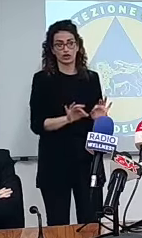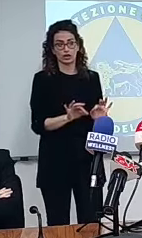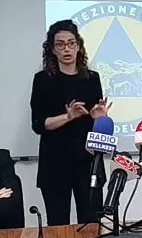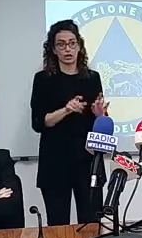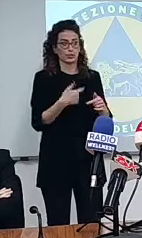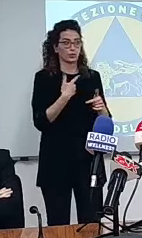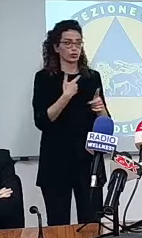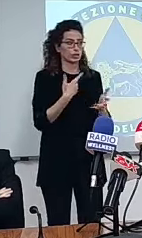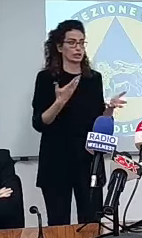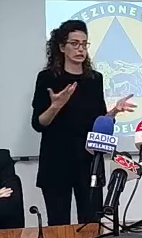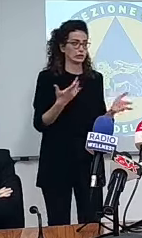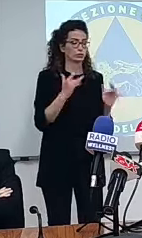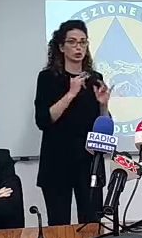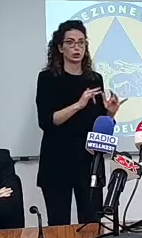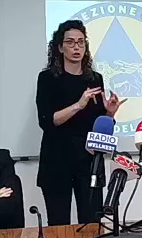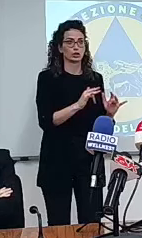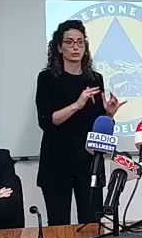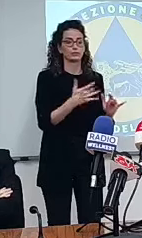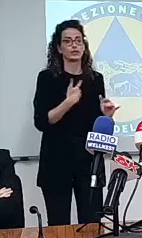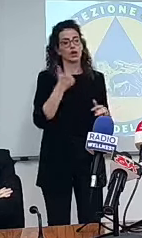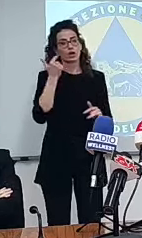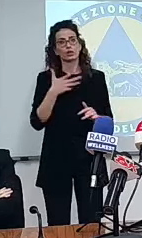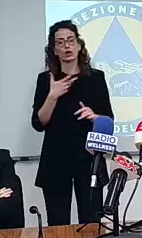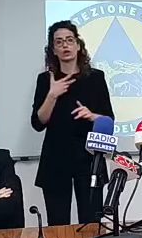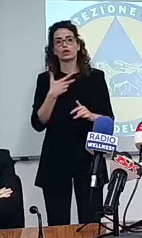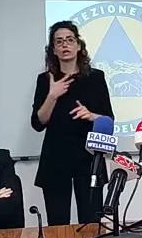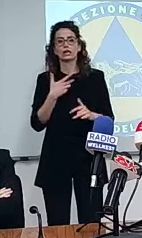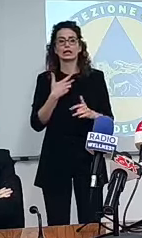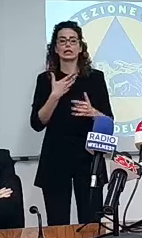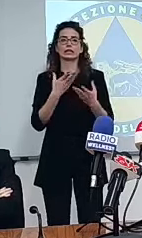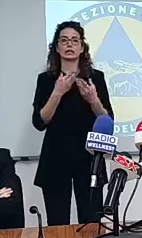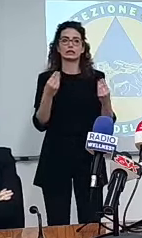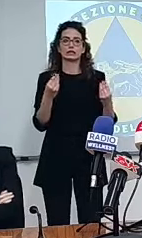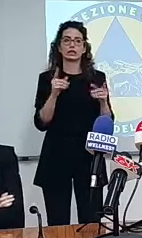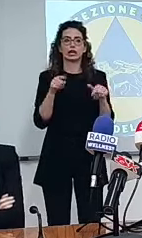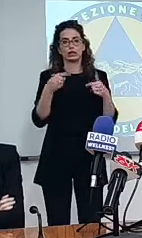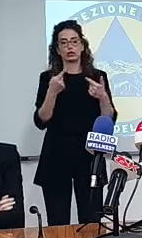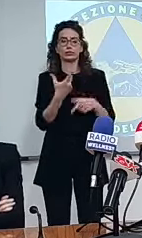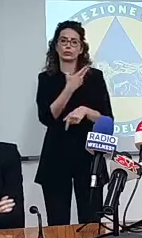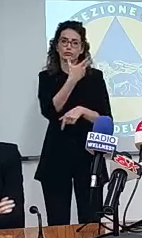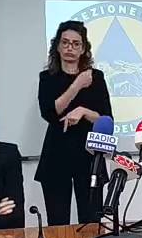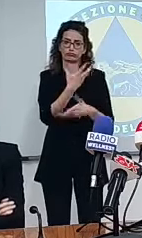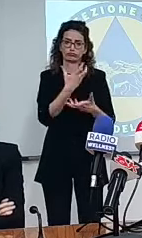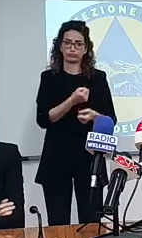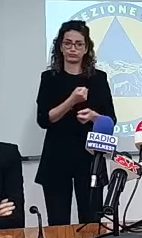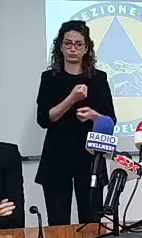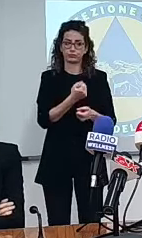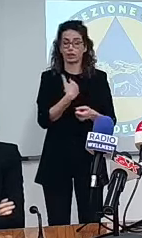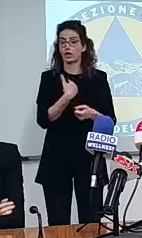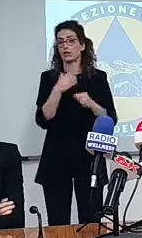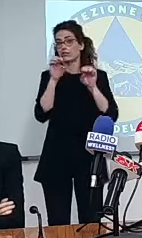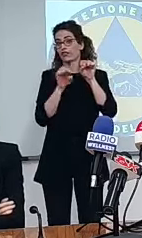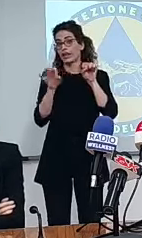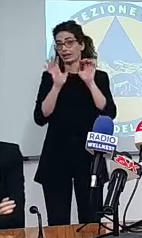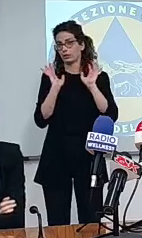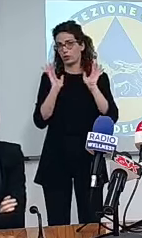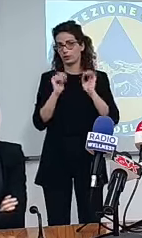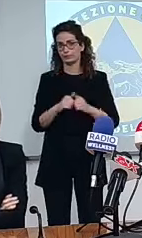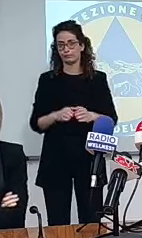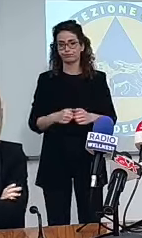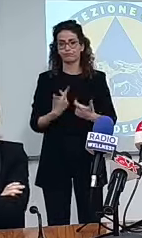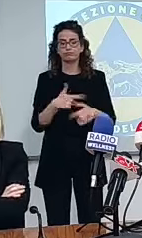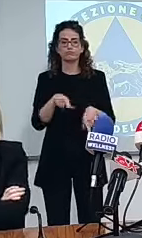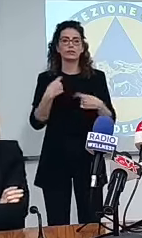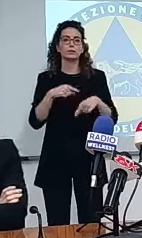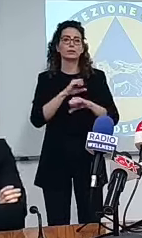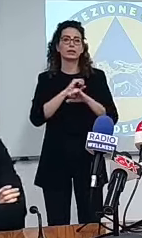buco? Beh, io so anche che ci sono molti che poi stanno regolarizzando la loro posizione, in generale parlo a livello veneto, e quindi immagino